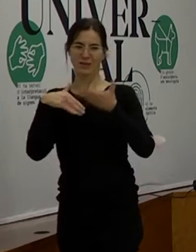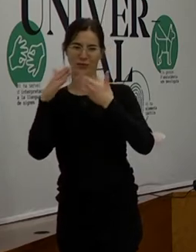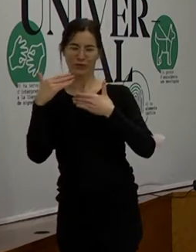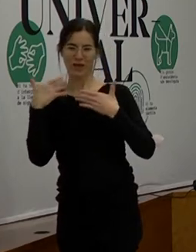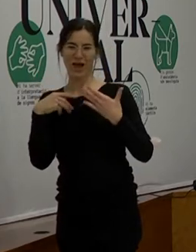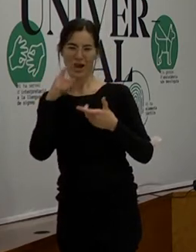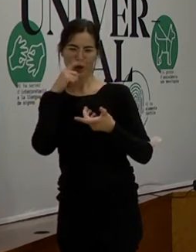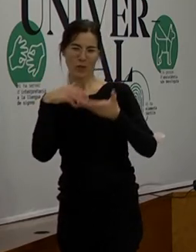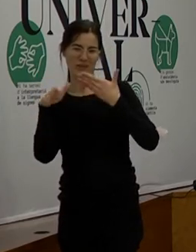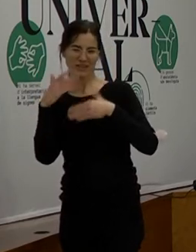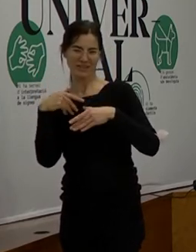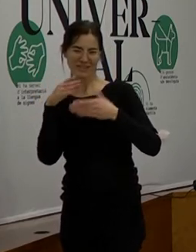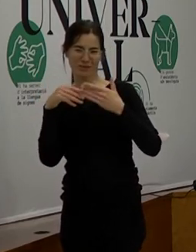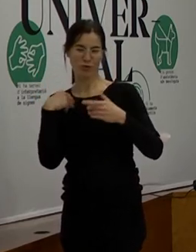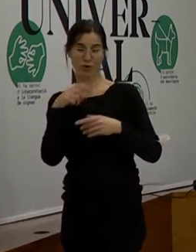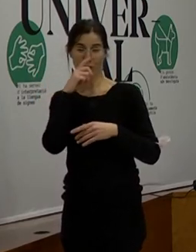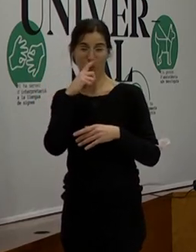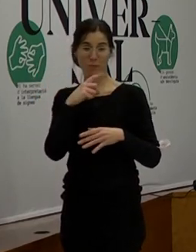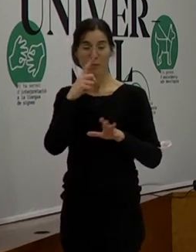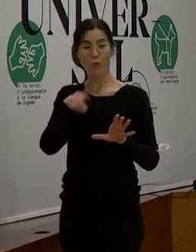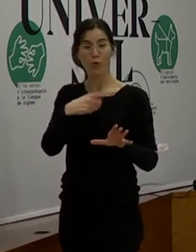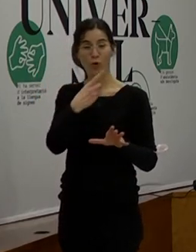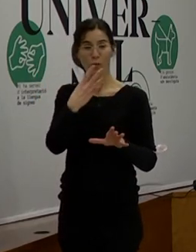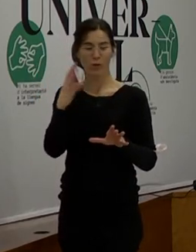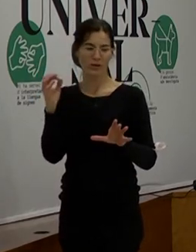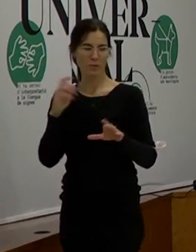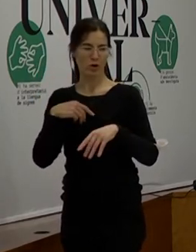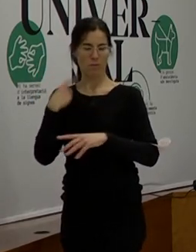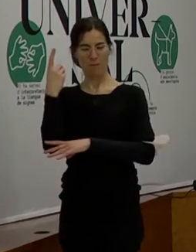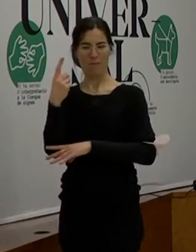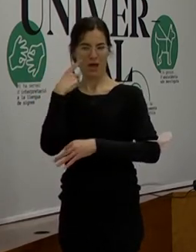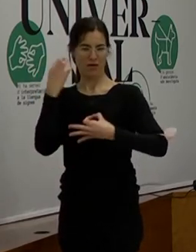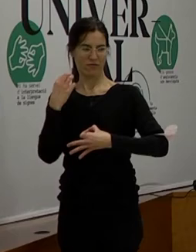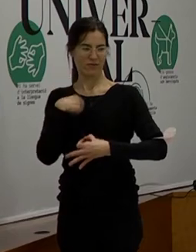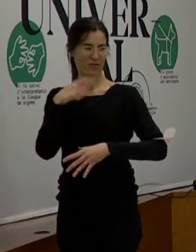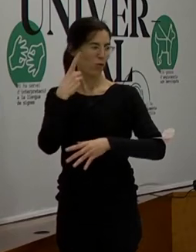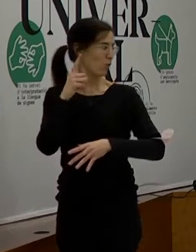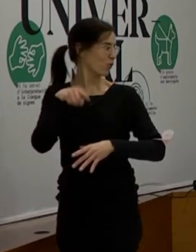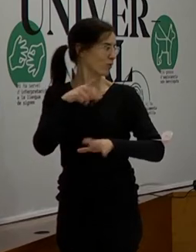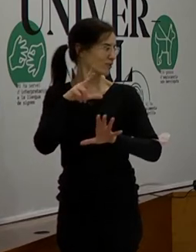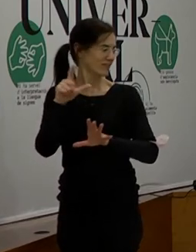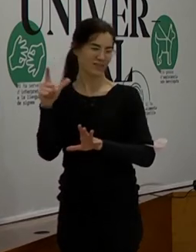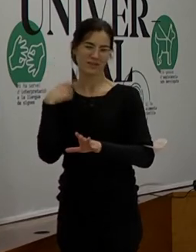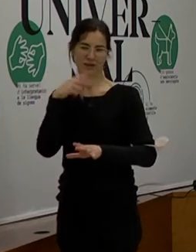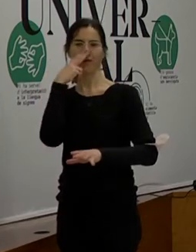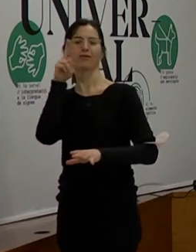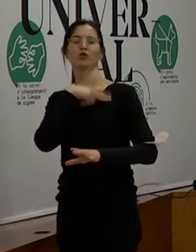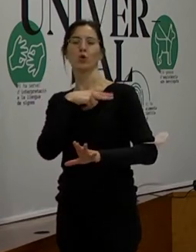1,40 m, ¿vale? Però faig 1,87 m, eh? I me puedo poner chulo, eh? Què passa, eh? Com aquí la jefa, ¿vale?